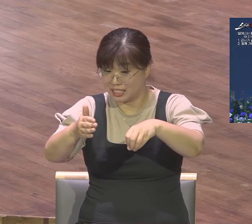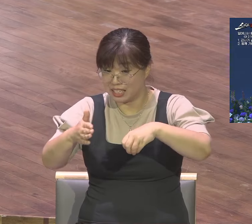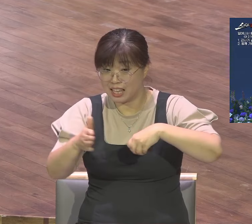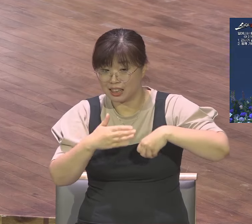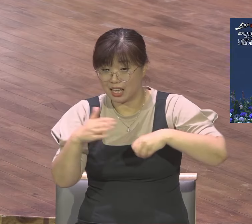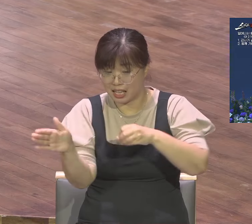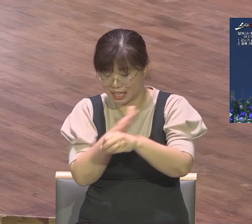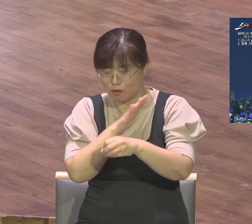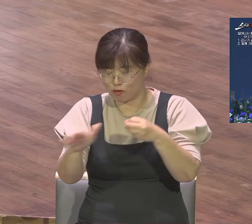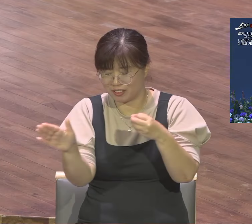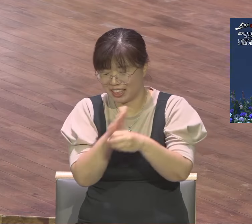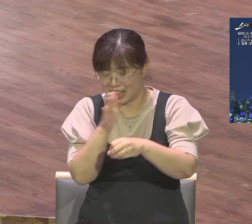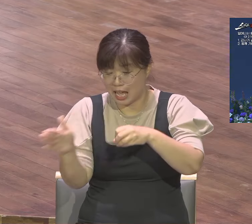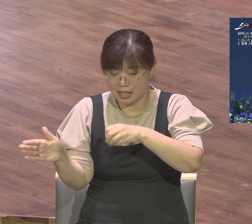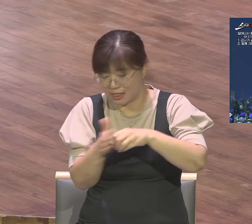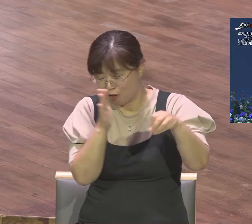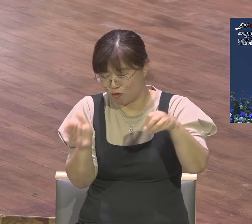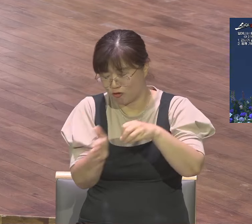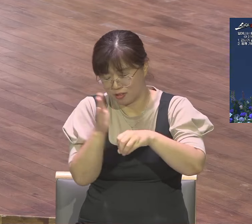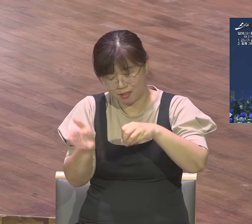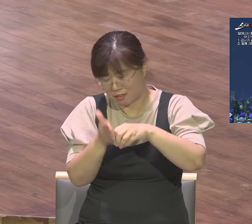남녀 혼성